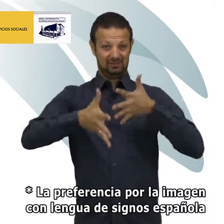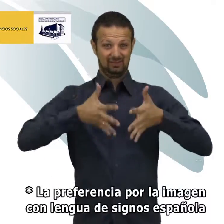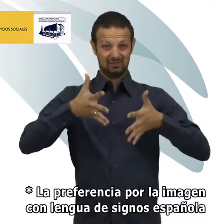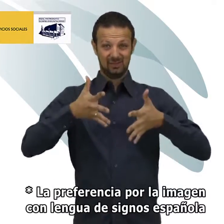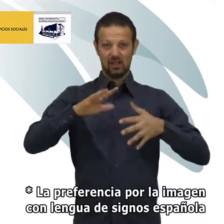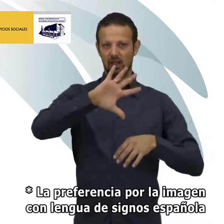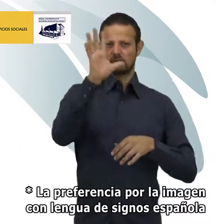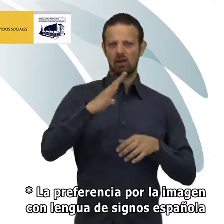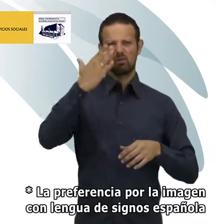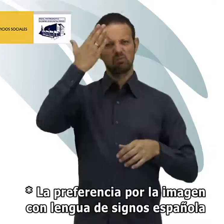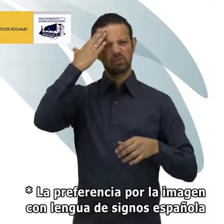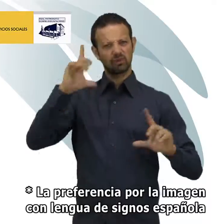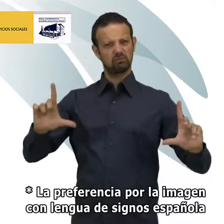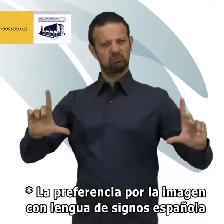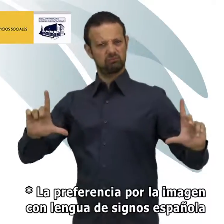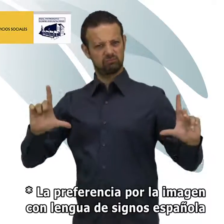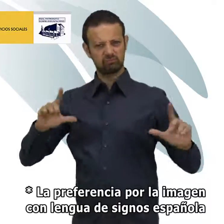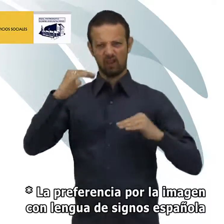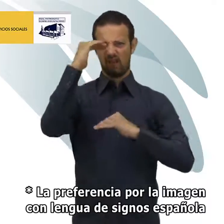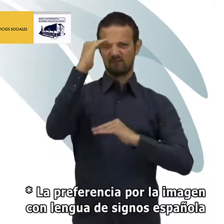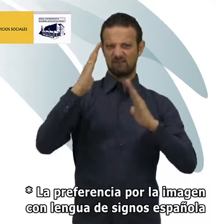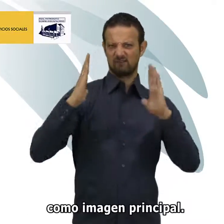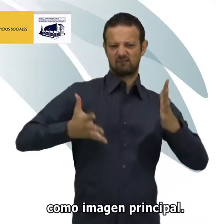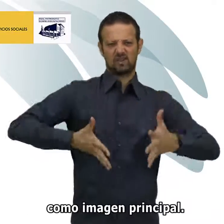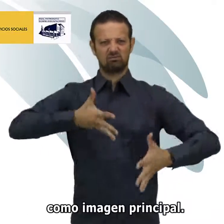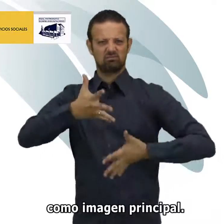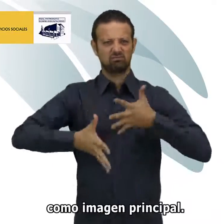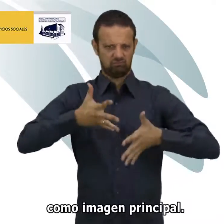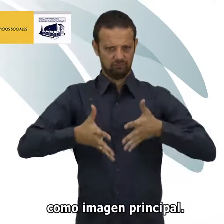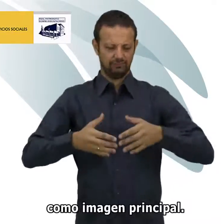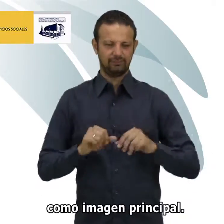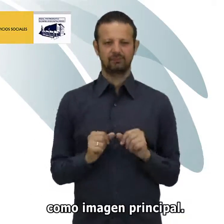La preferencia por la imagen con lengua de signos española como imagen principal.